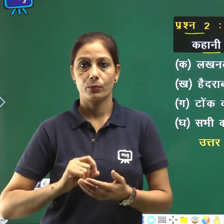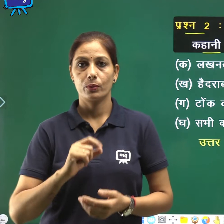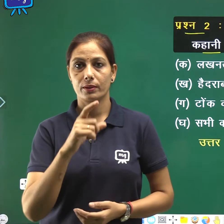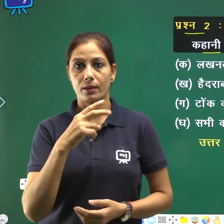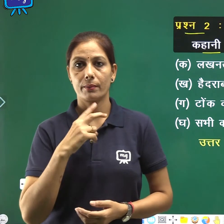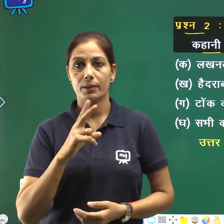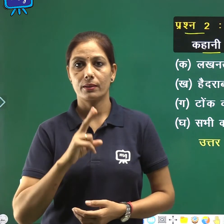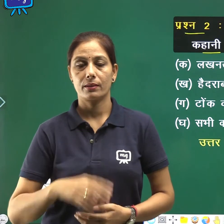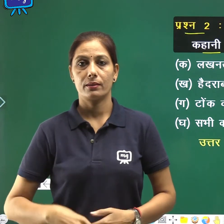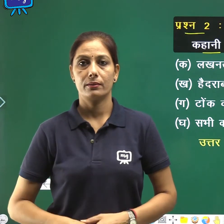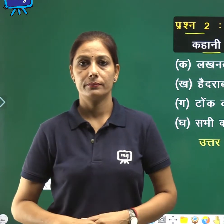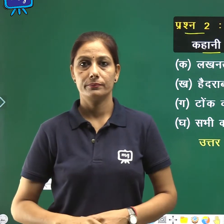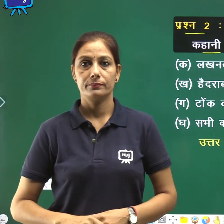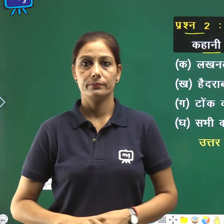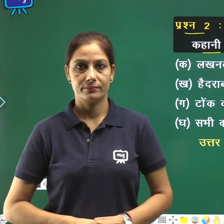है।